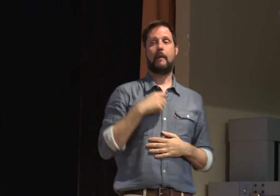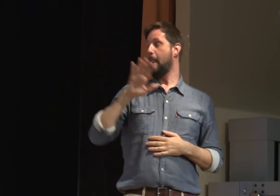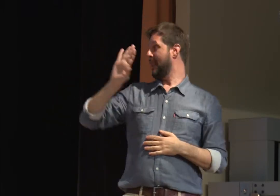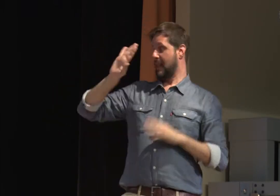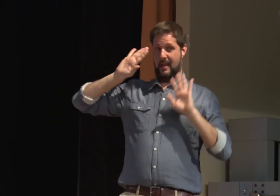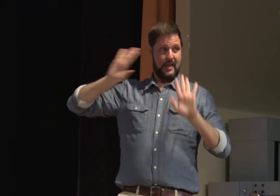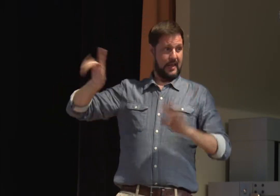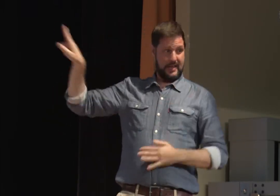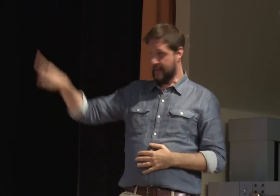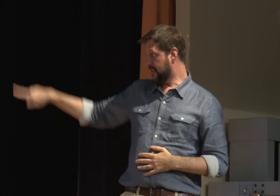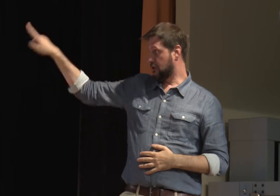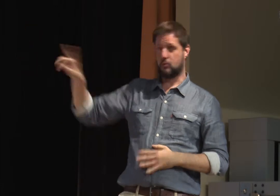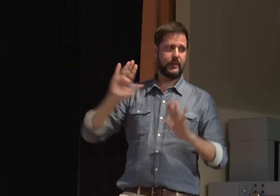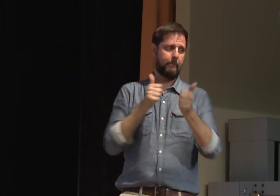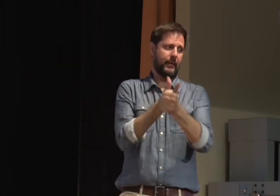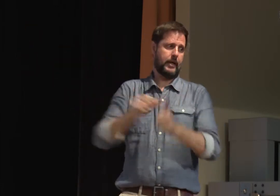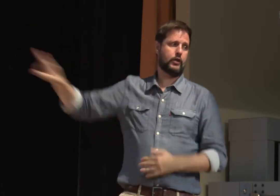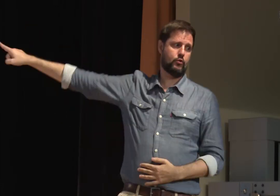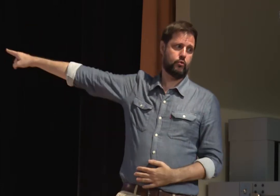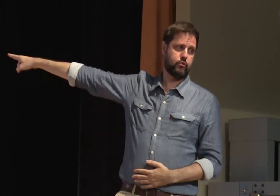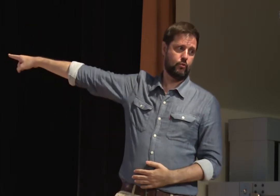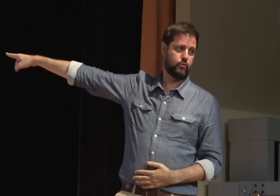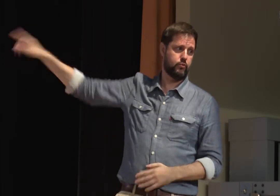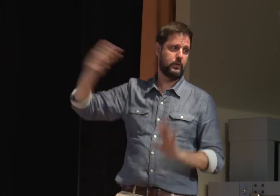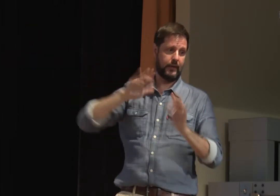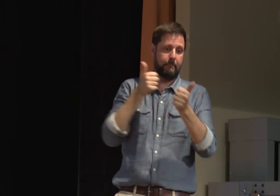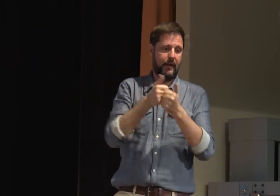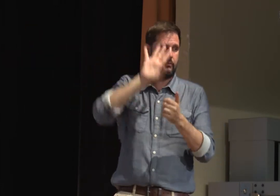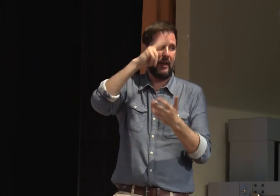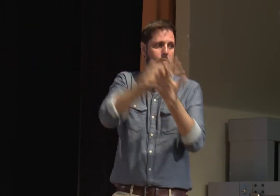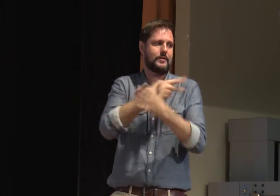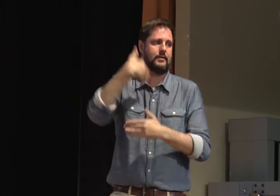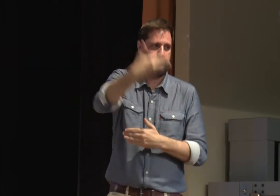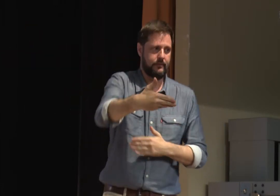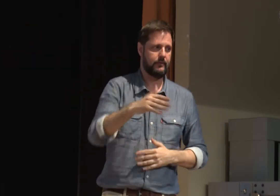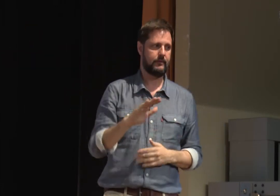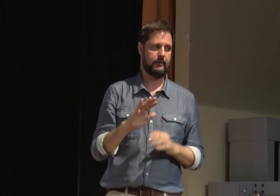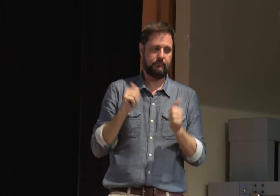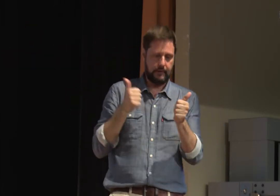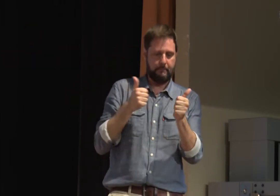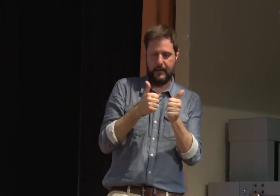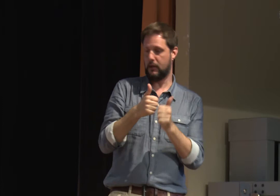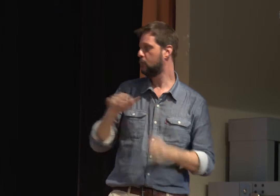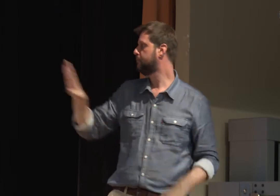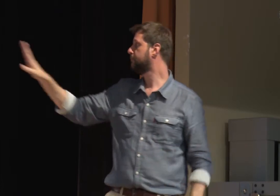da cultura surda para que possam nos apoiar contra essa luta. Então, assim, estamos perto de alcançar